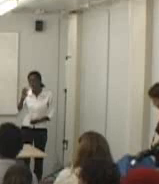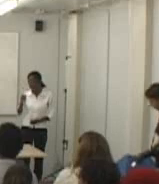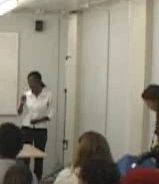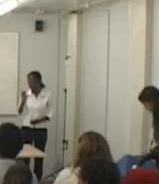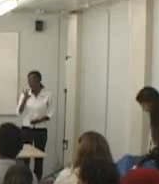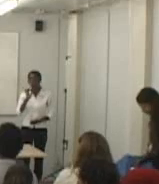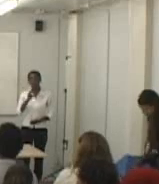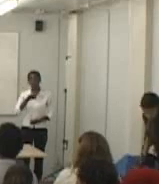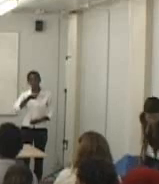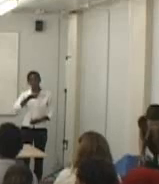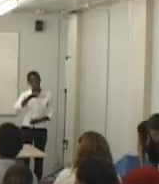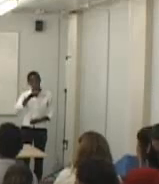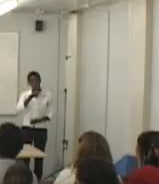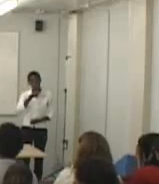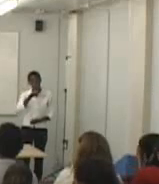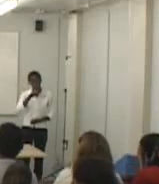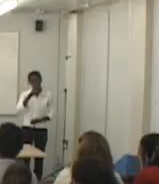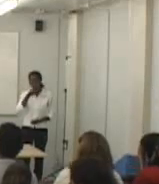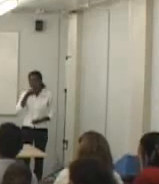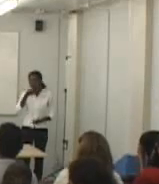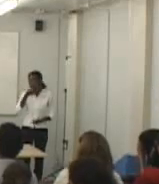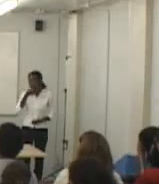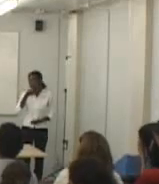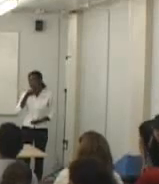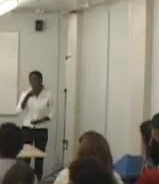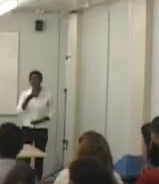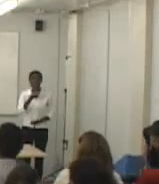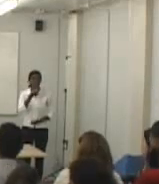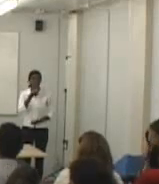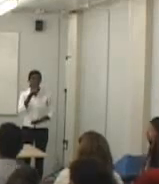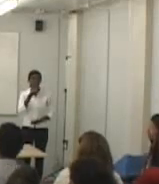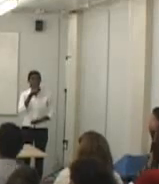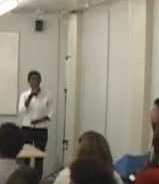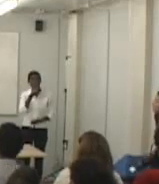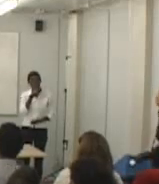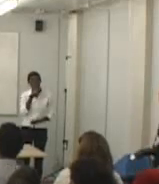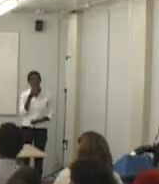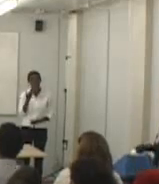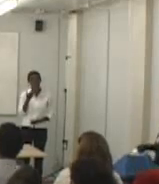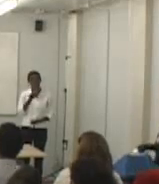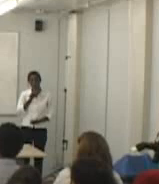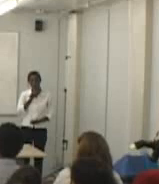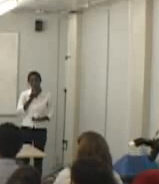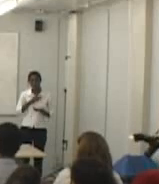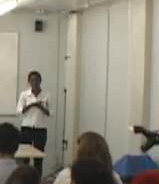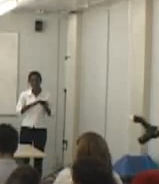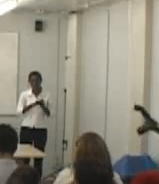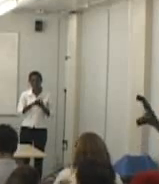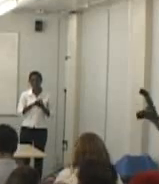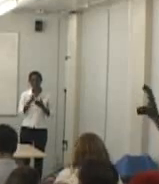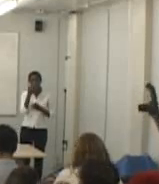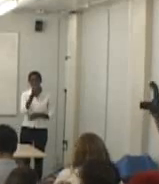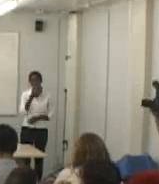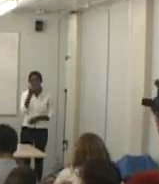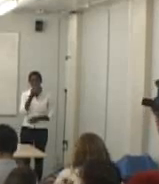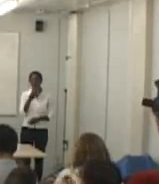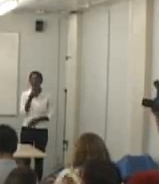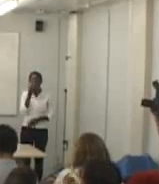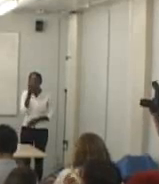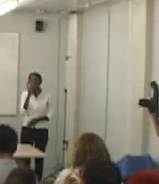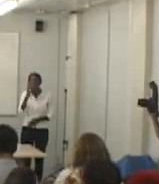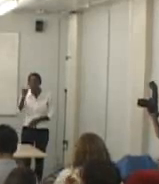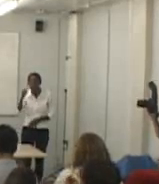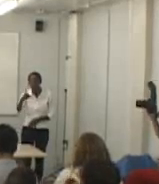usa o microfone para Ah esse microfone é mudo hoje não é muito mudo não então bom dia a todos eu sou Angela